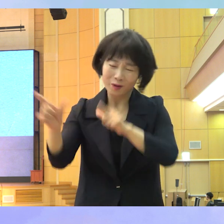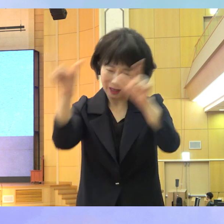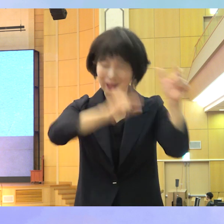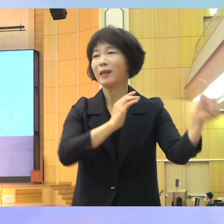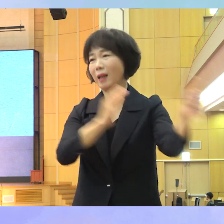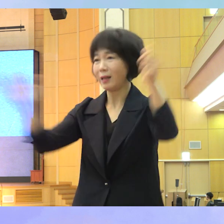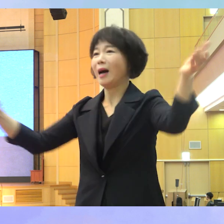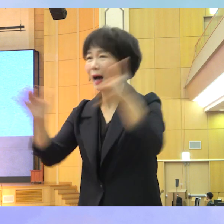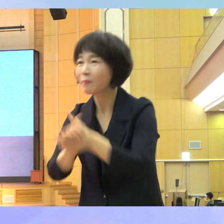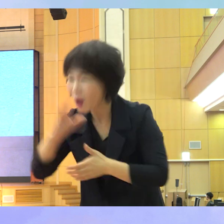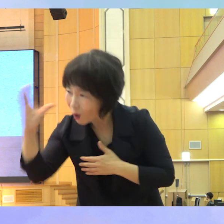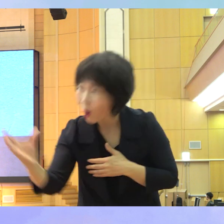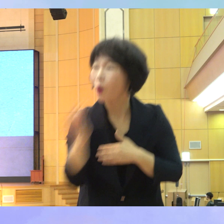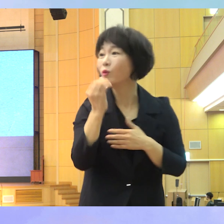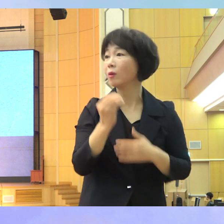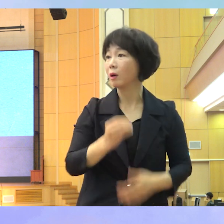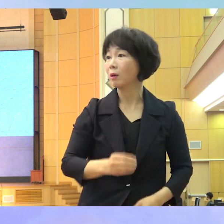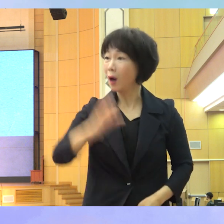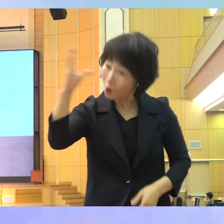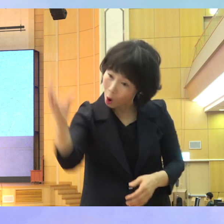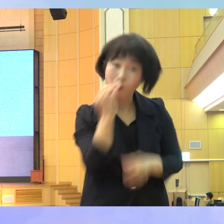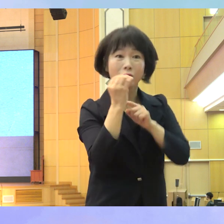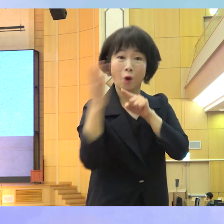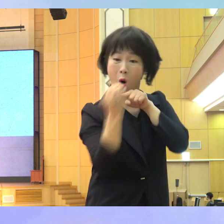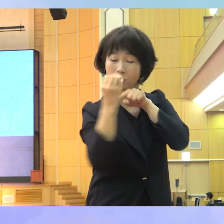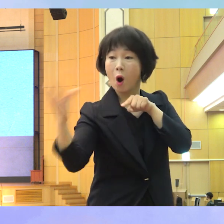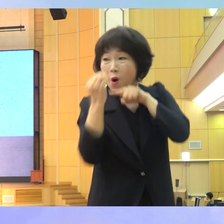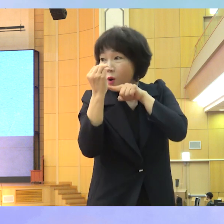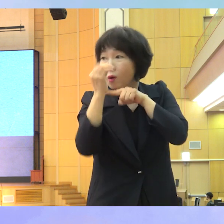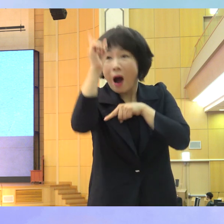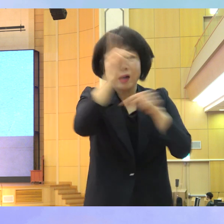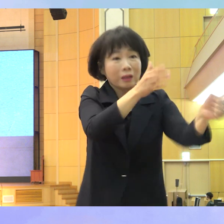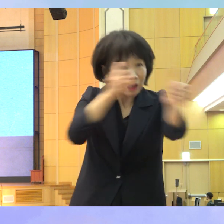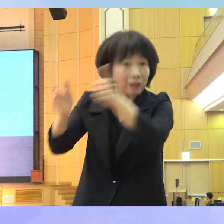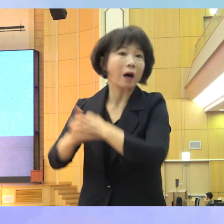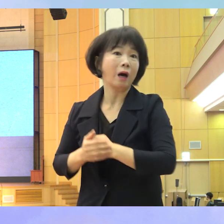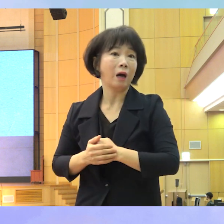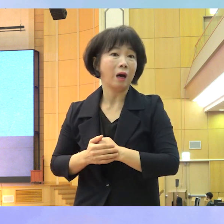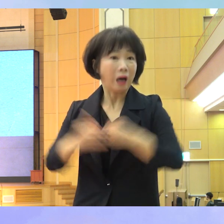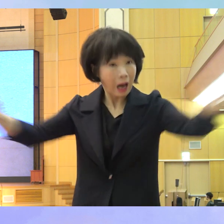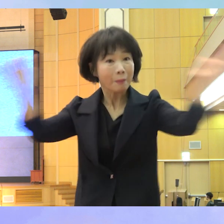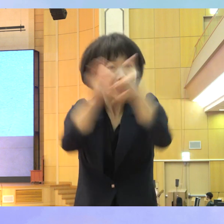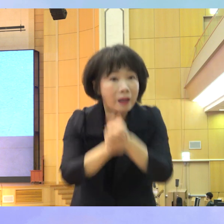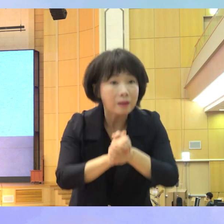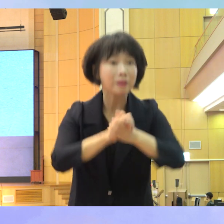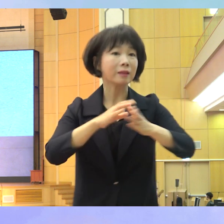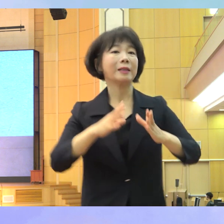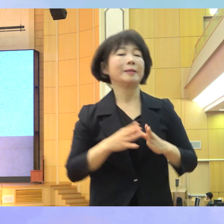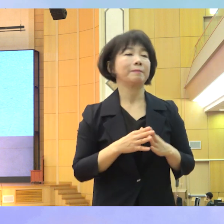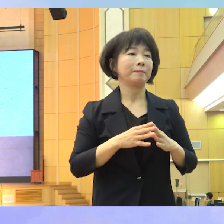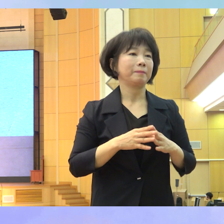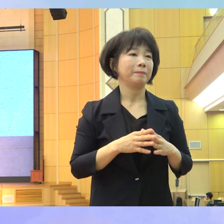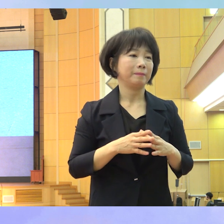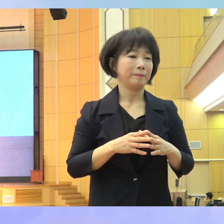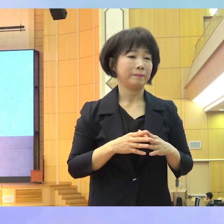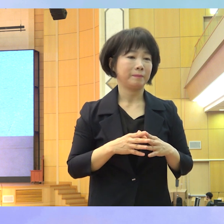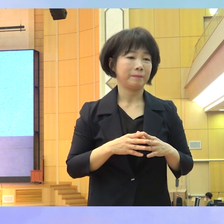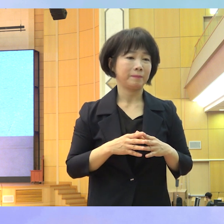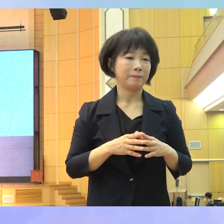그래서 여러분, 나는 의인이 아닌데 의롭다고 인정해 주시는 그